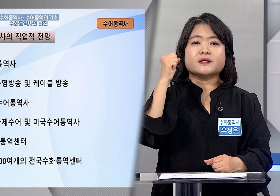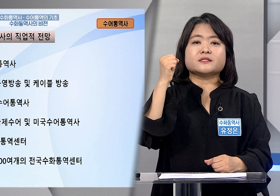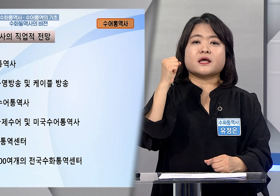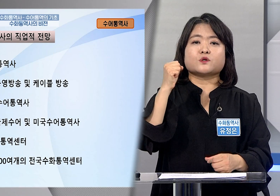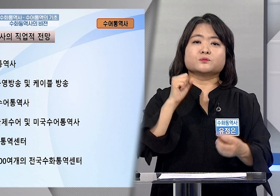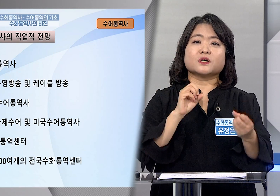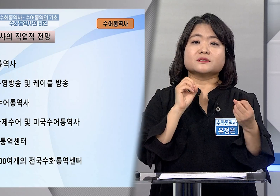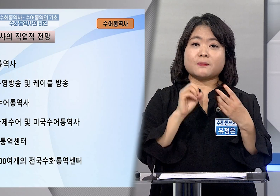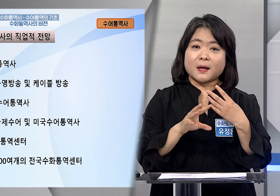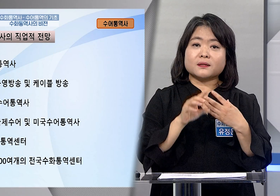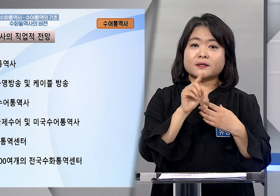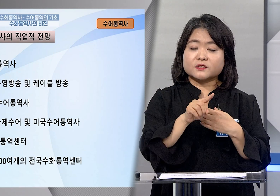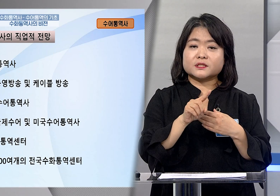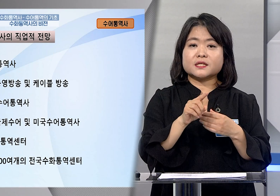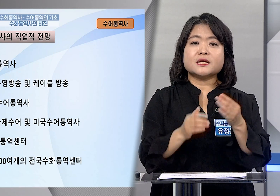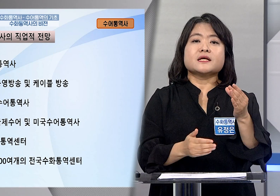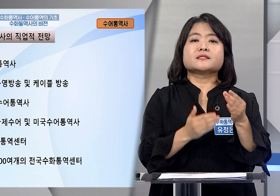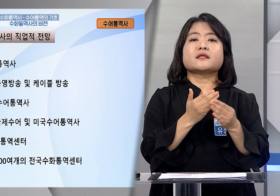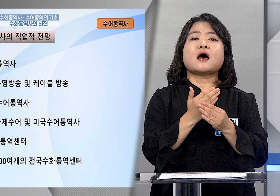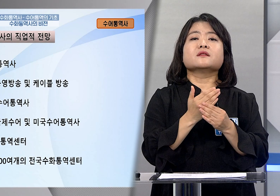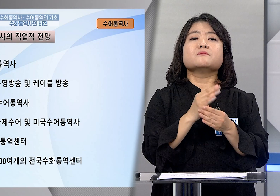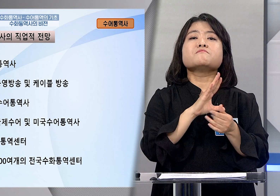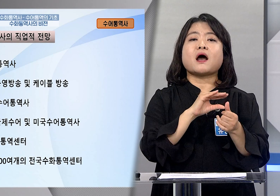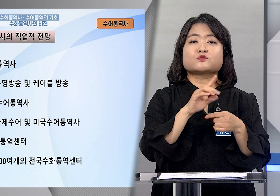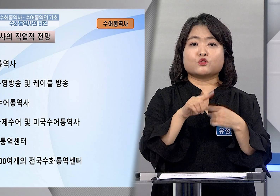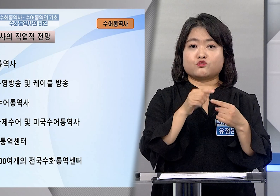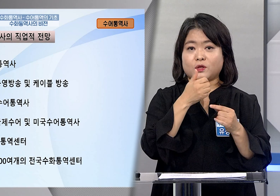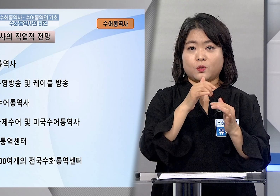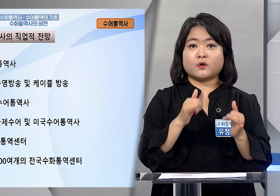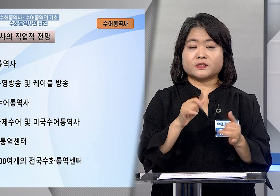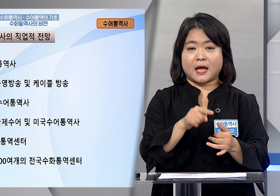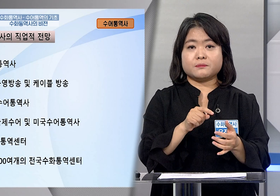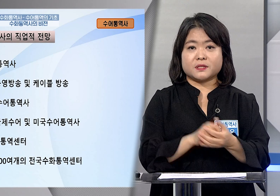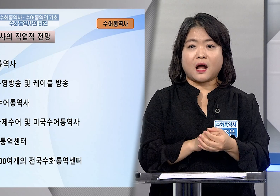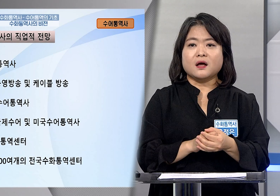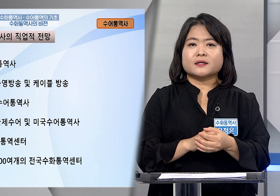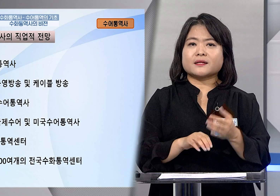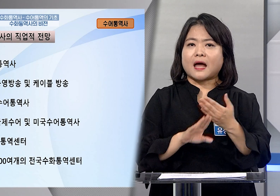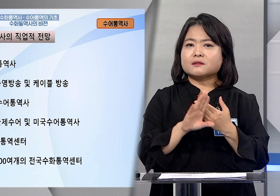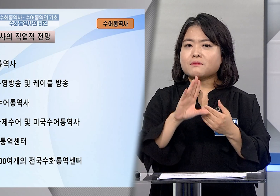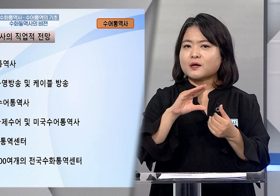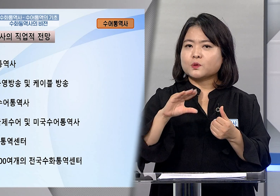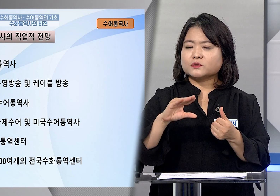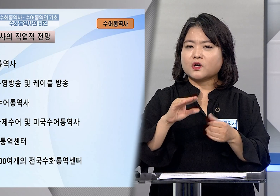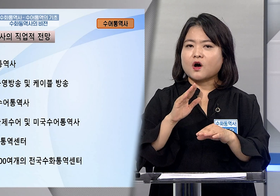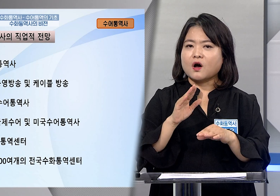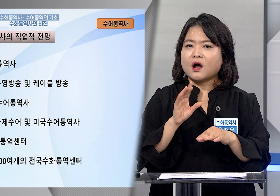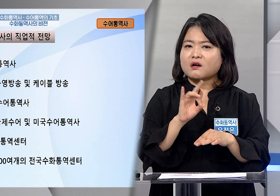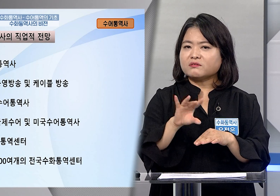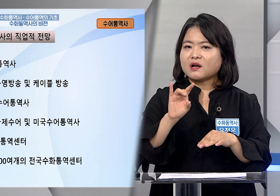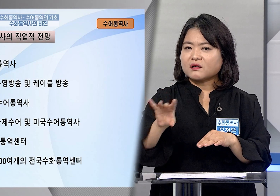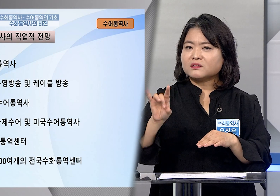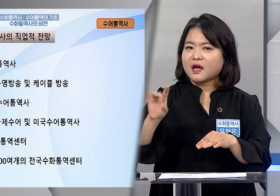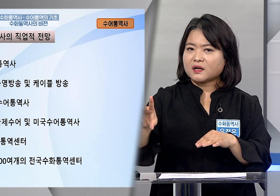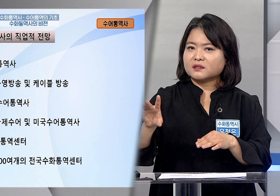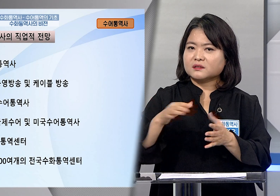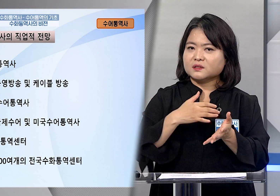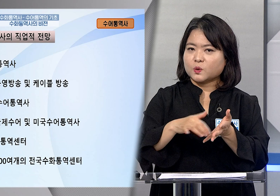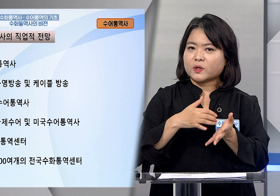이제 정부가 응답한 것이 재난 방송 수화 통역사입니다. 다른 방송은요. 건당으로